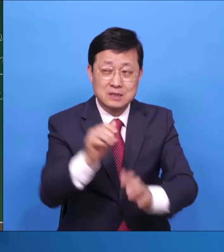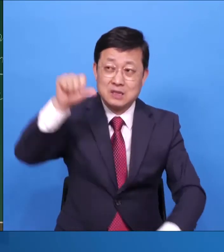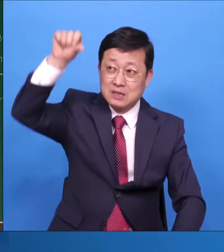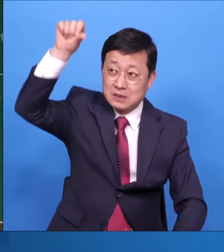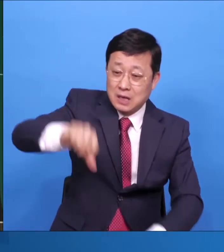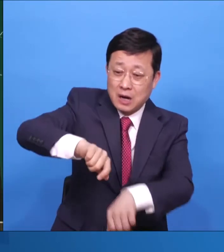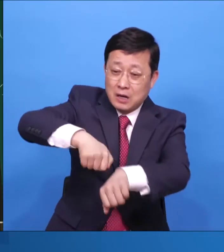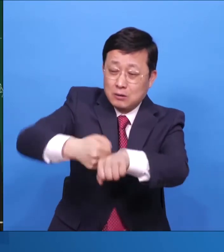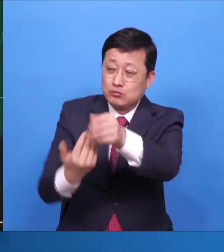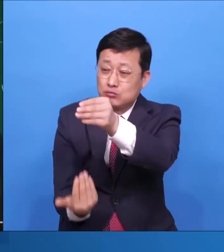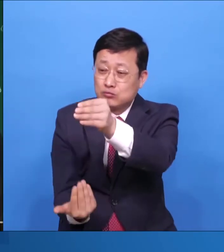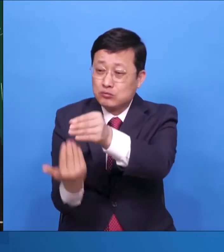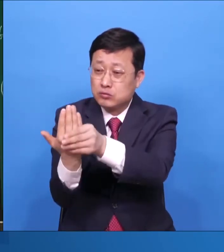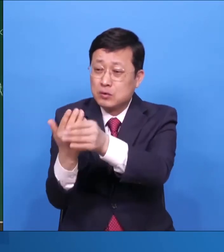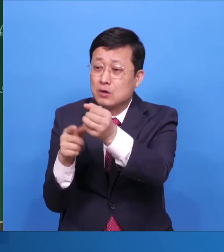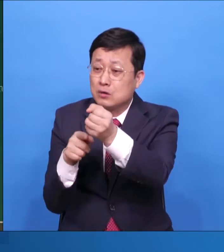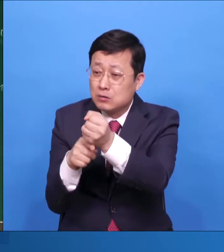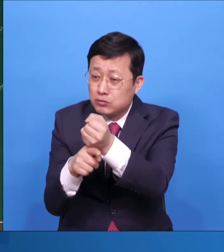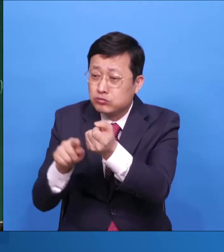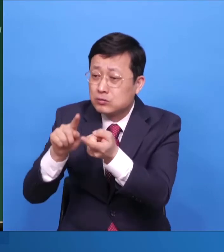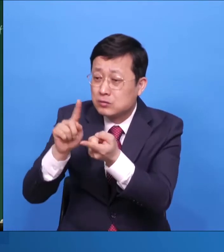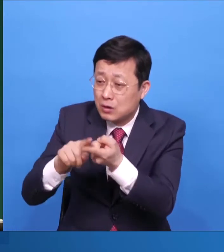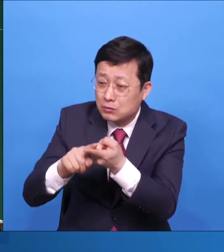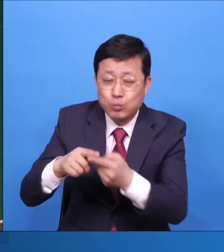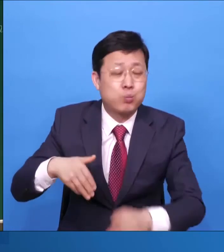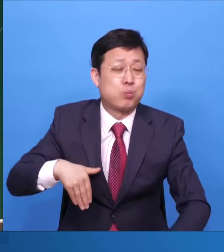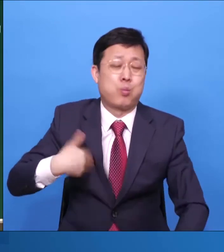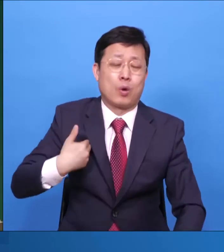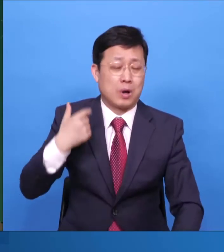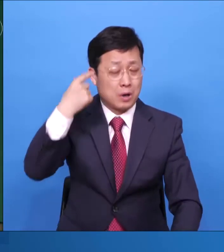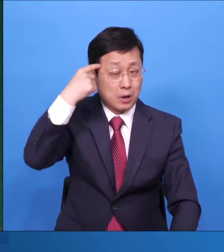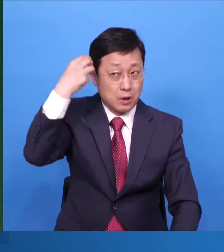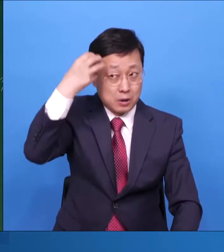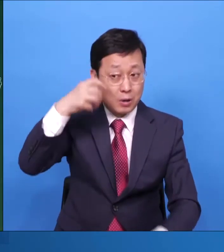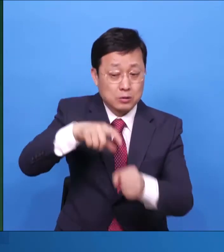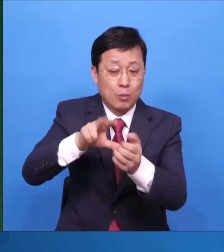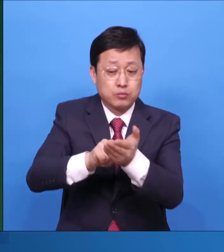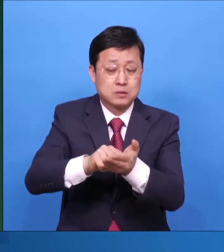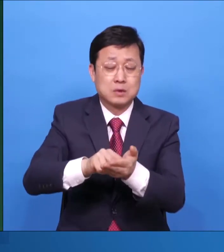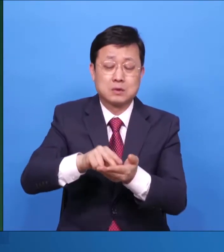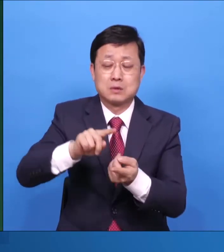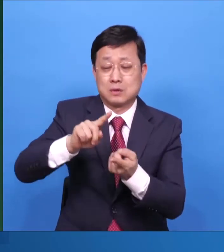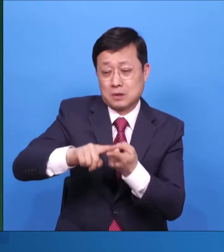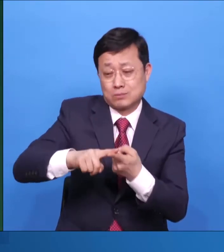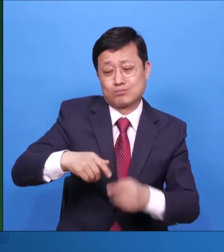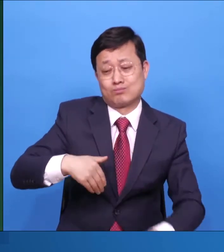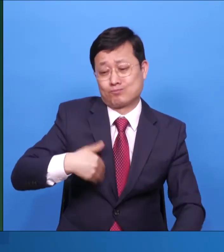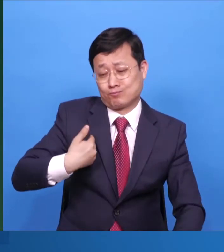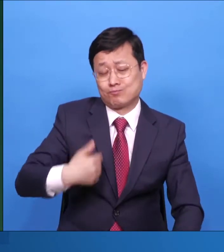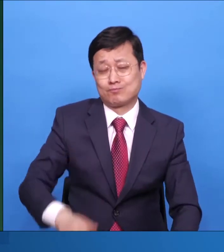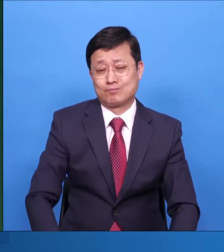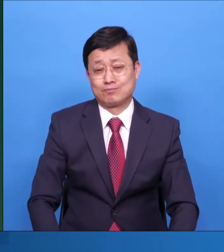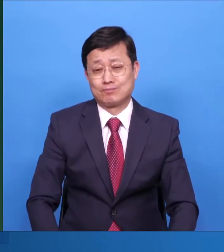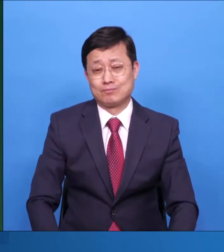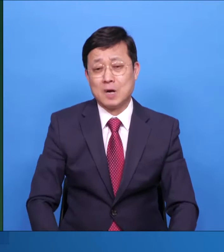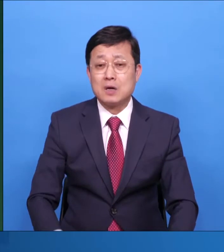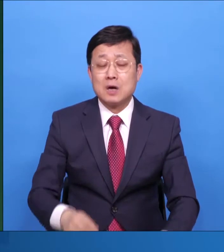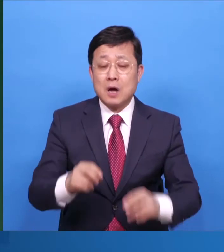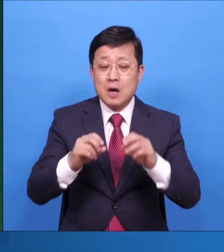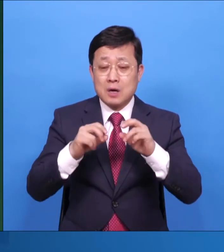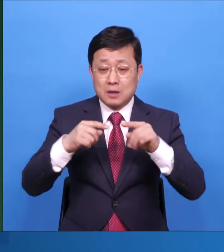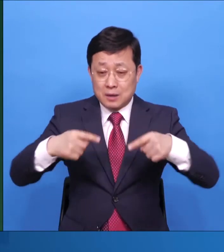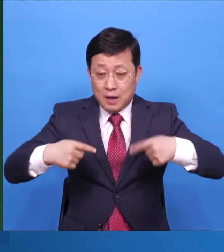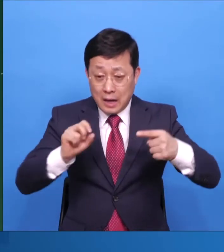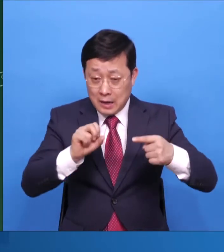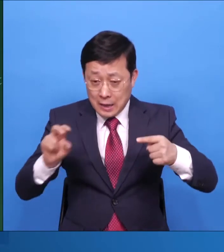No saben el por qué vienen los desastres. 거기서 거짓 선지자들을 다 없애잖아요. Vemos que ahí se deshizo de